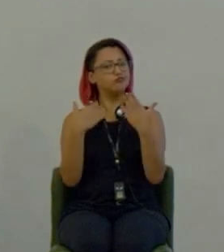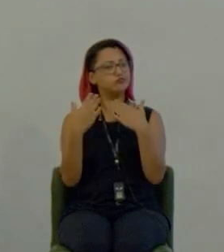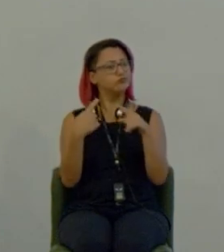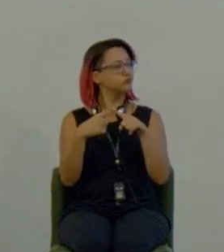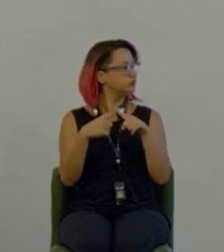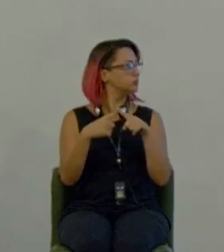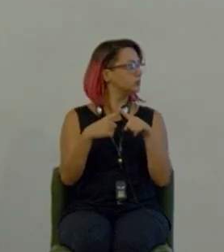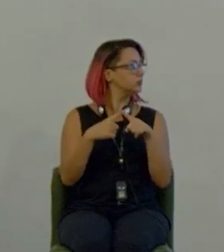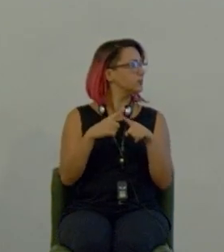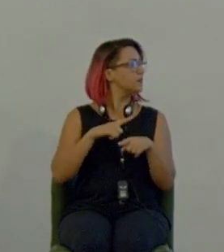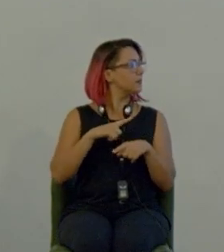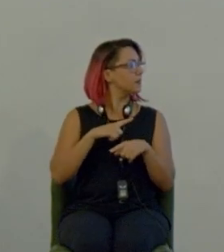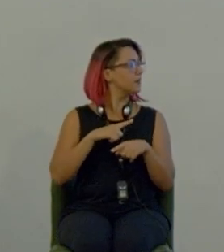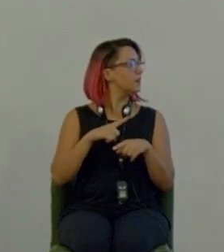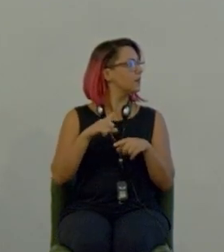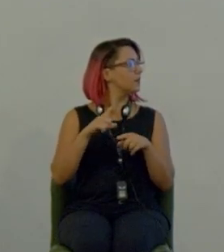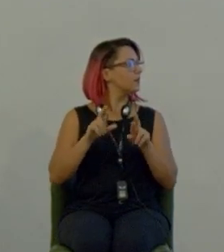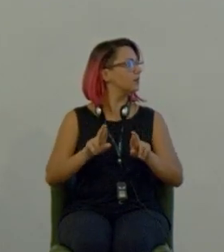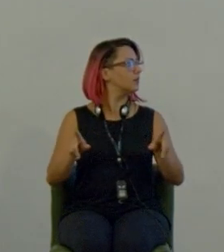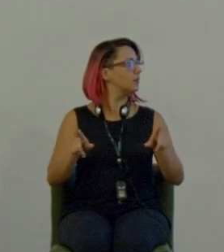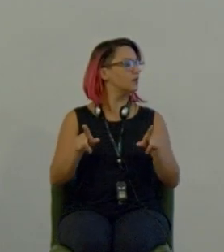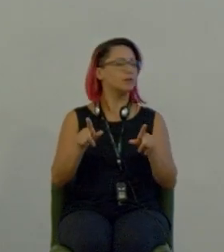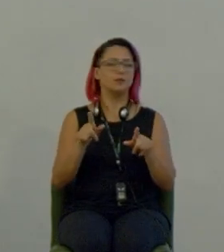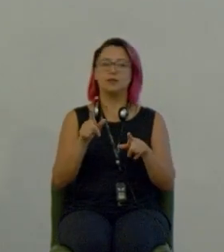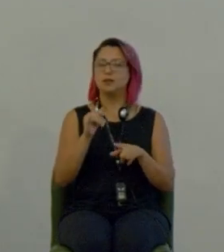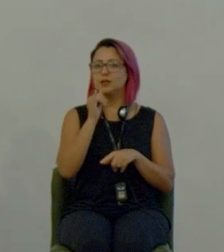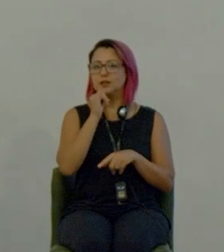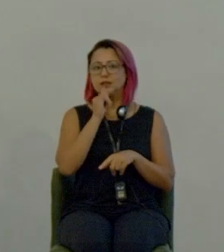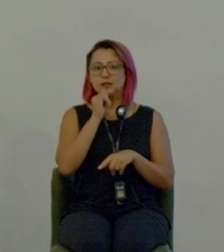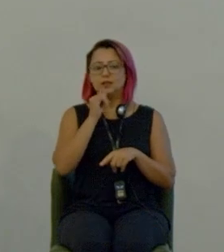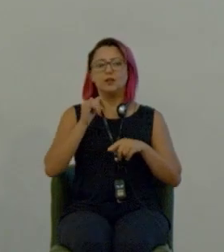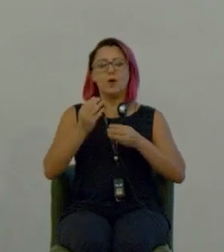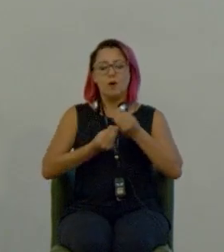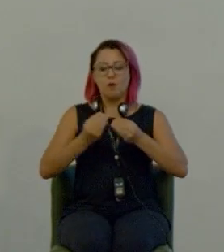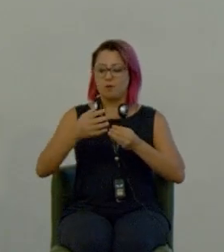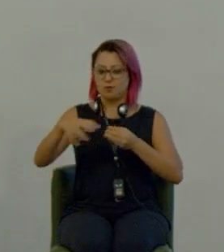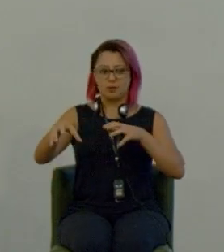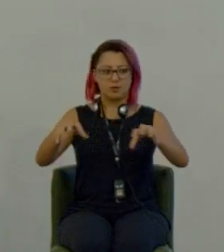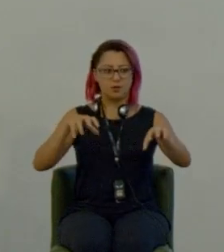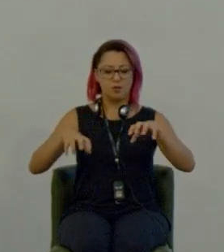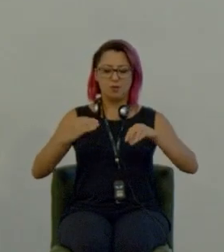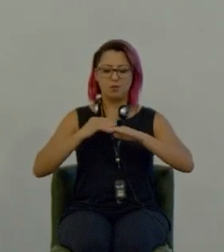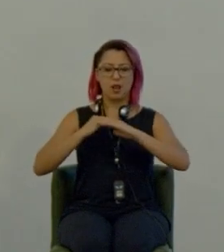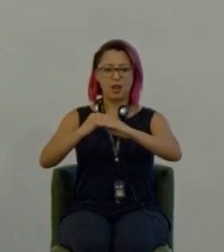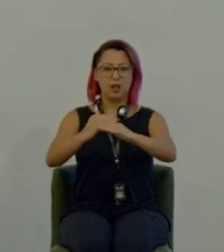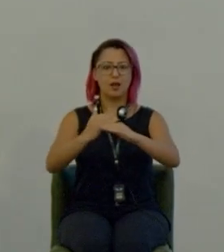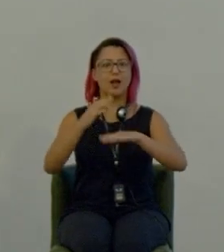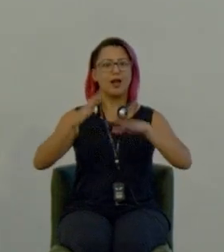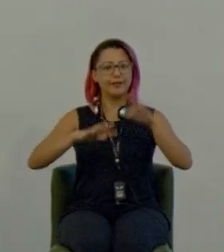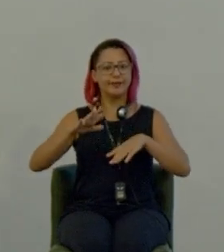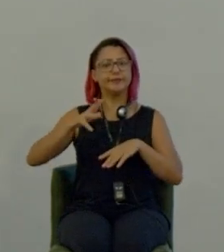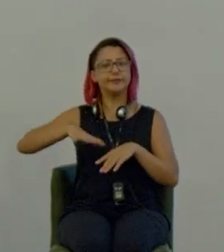em coisas como o antropoceno. Porque, de certo modo, a gente pode entender também o antropoceno como um processo de padronização cultural, de imposição,